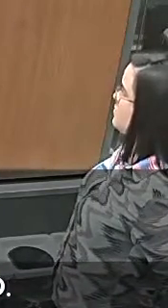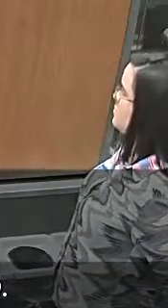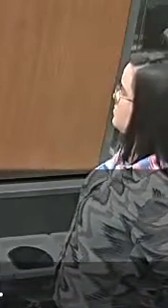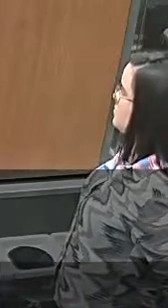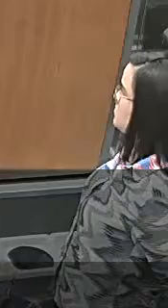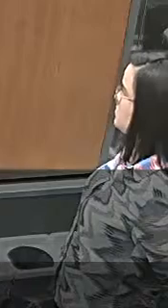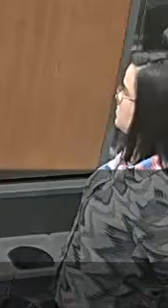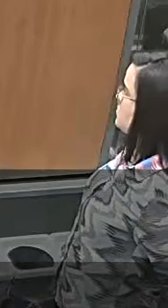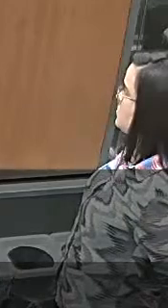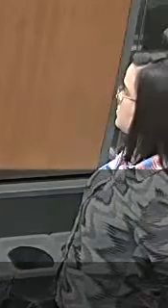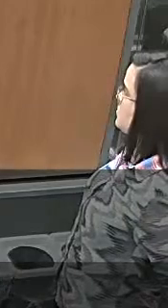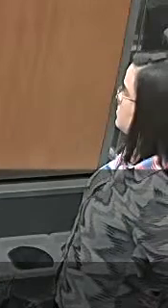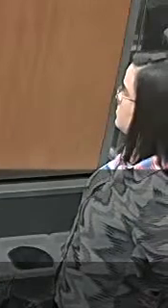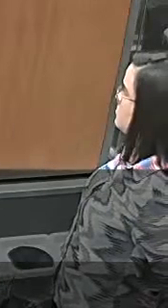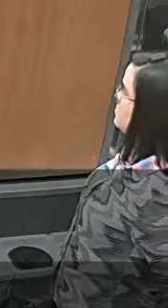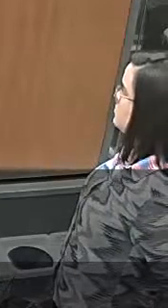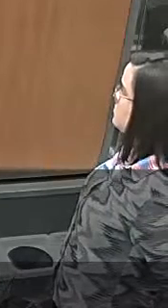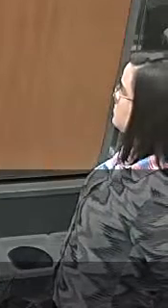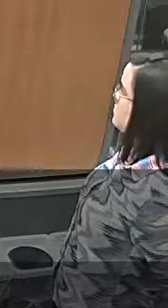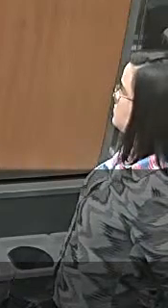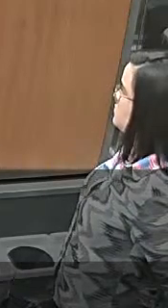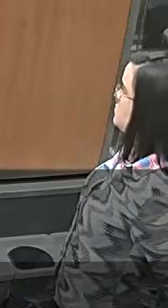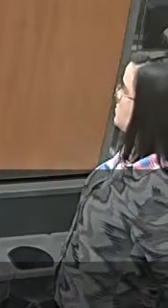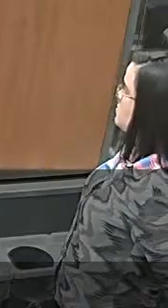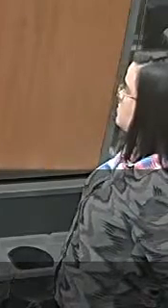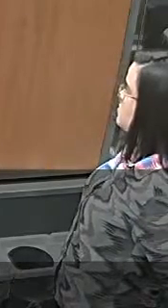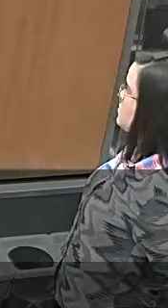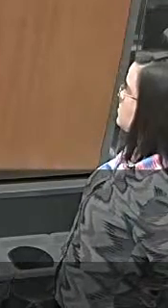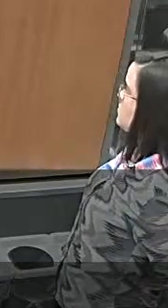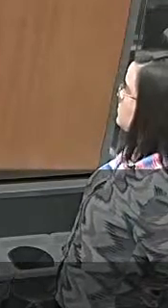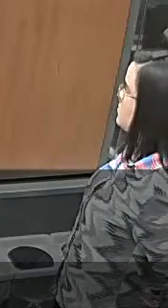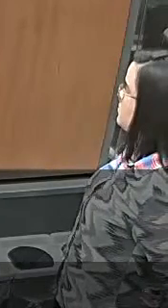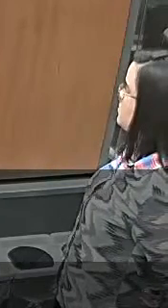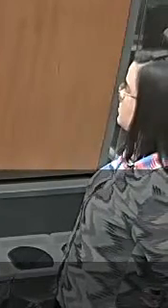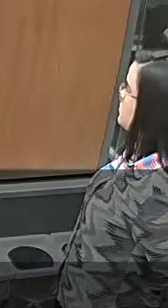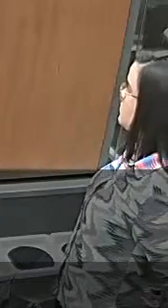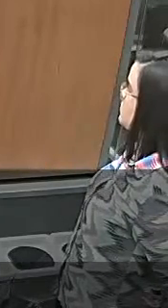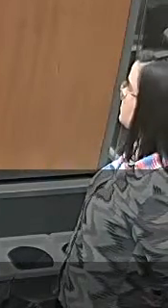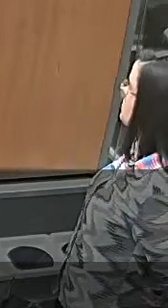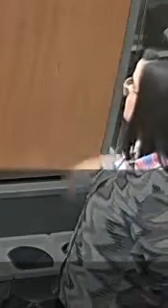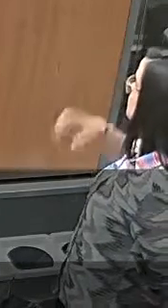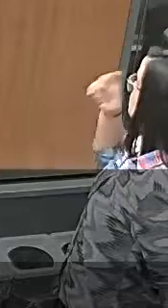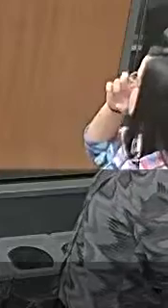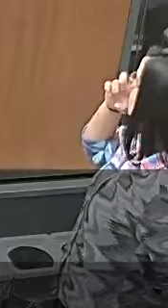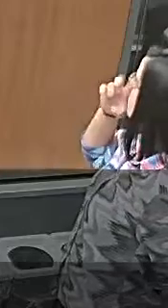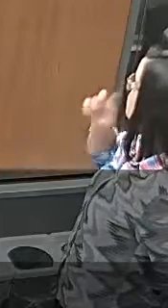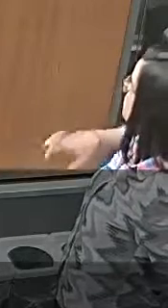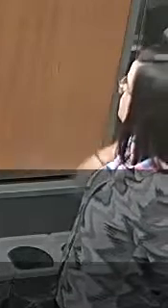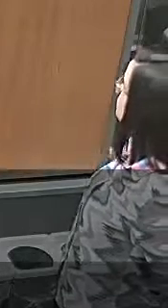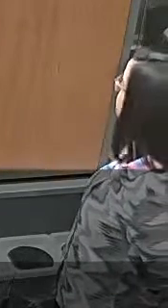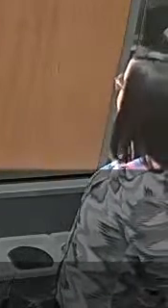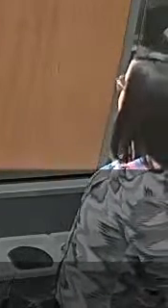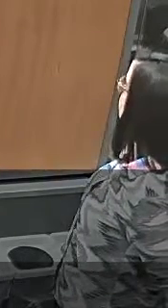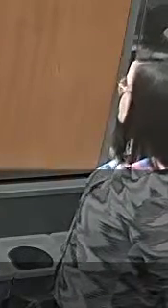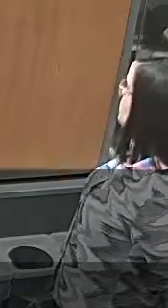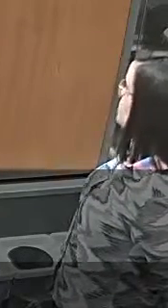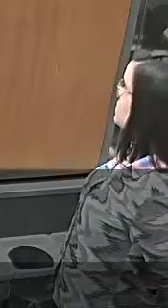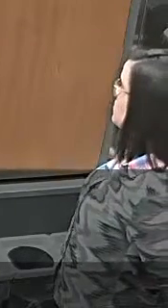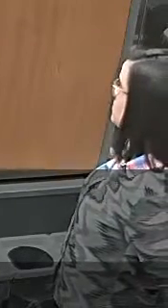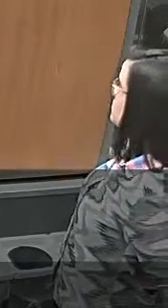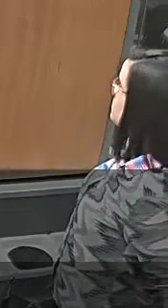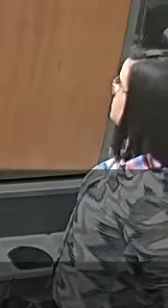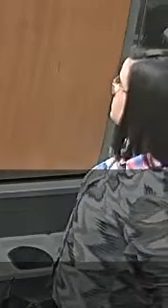100, parágrafo 5º do Regimento Interno, que seja realizada audiência pública para debater o Plano Municipal de Mobilização Urbana de Belo Horizonte. Excelentíssimo senhor presidente da Comissão de Participação